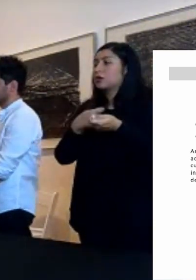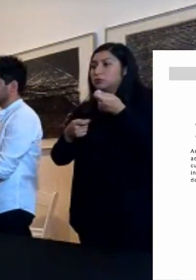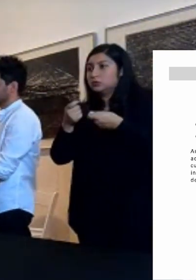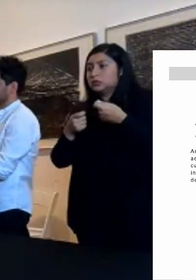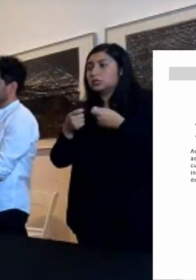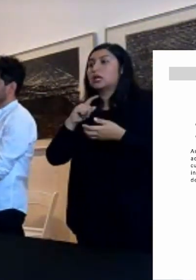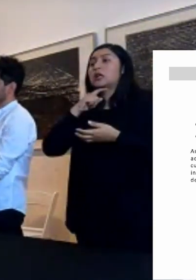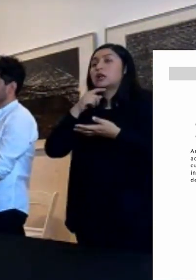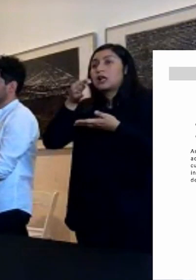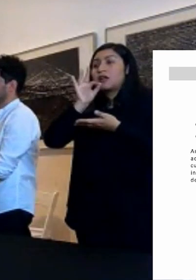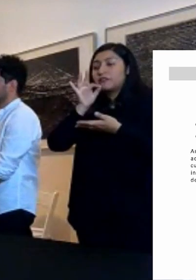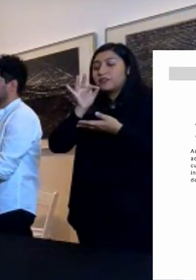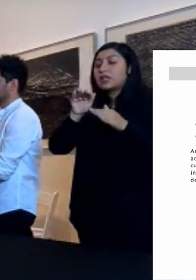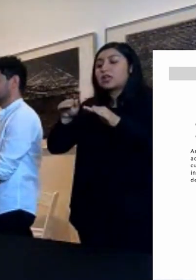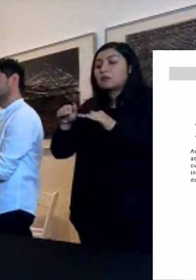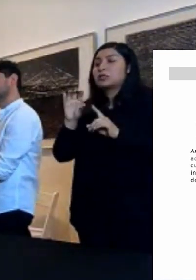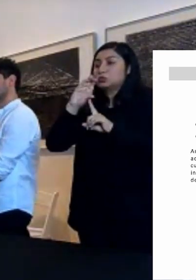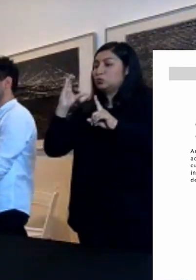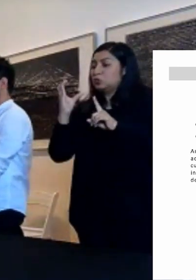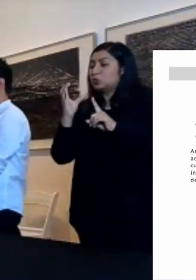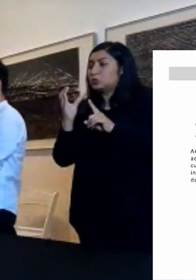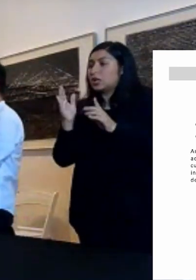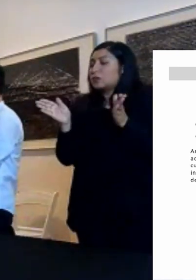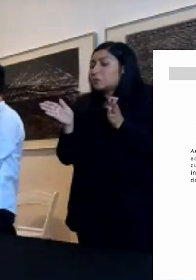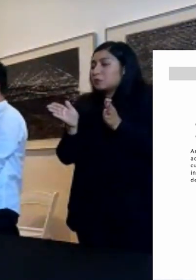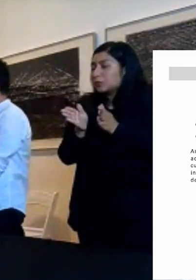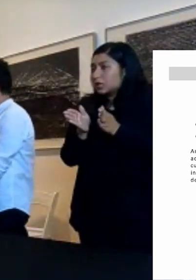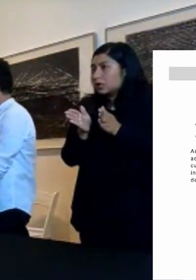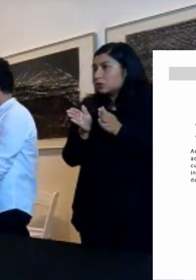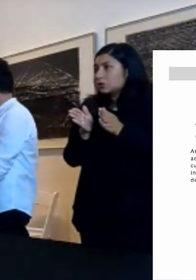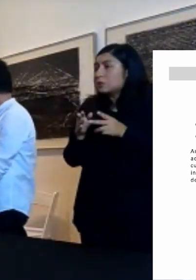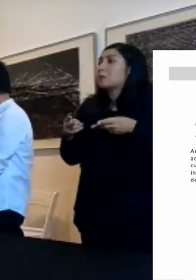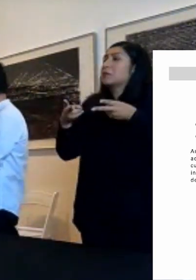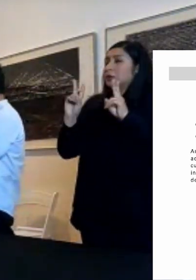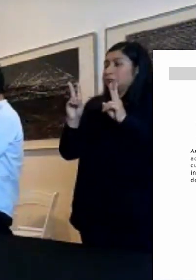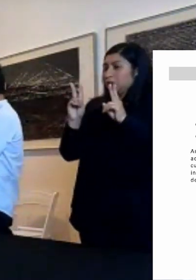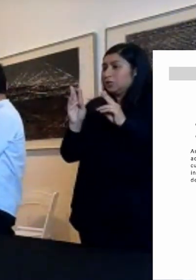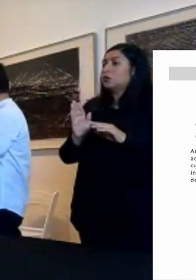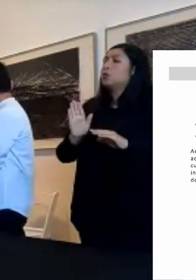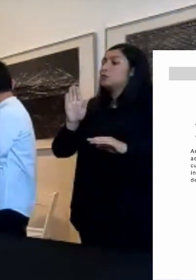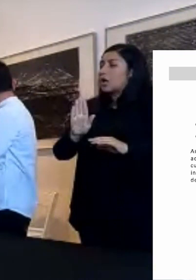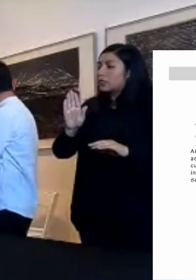distintos espacios culturales más pequeños que han permitido sostener y que felizmente han